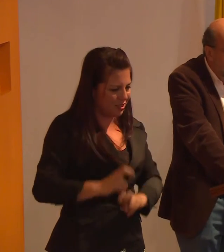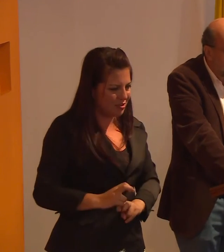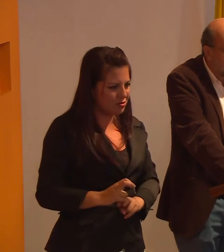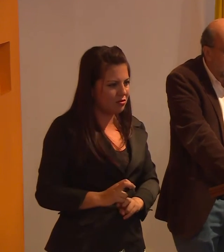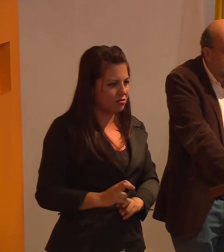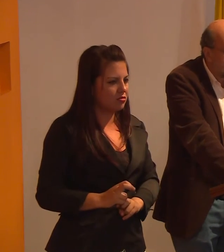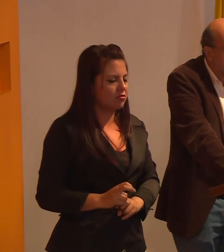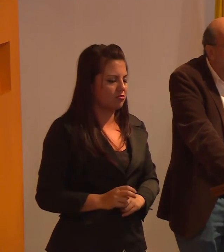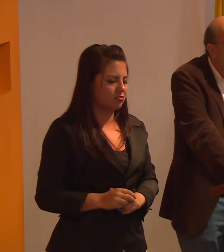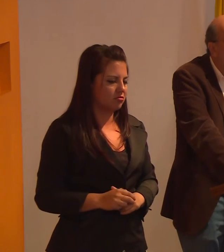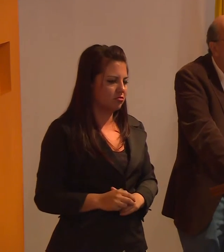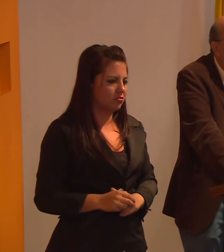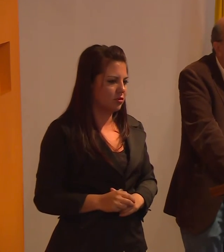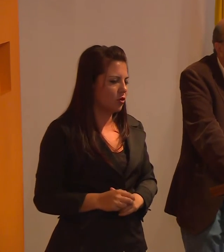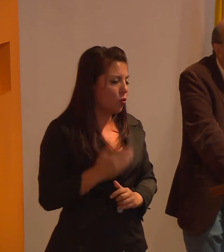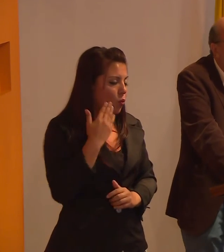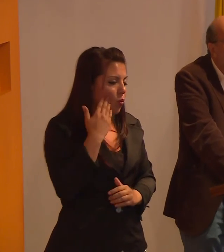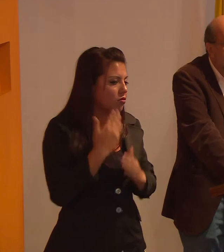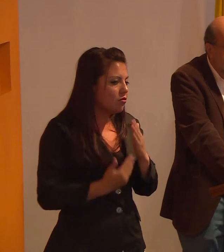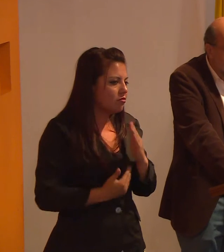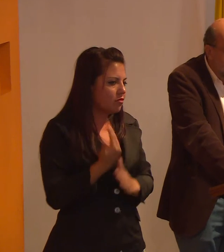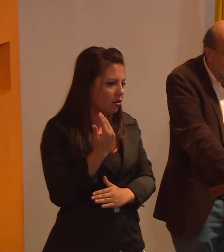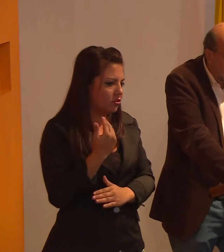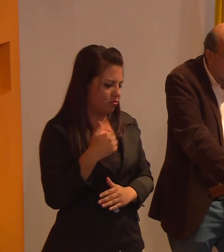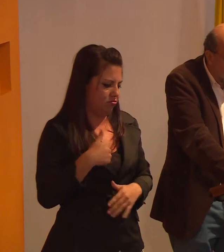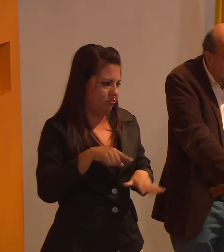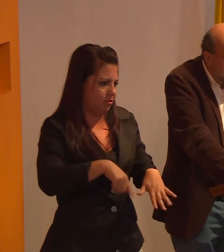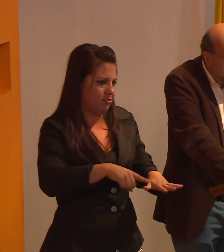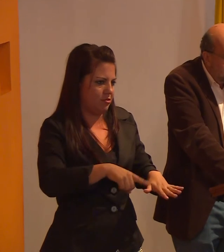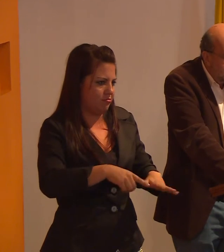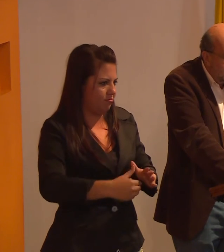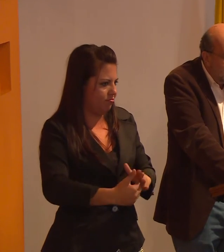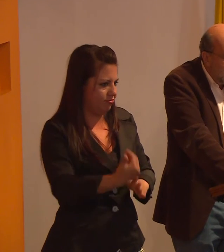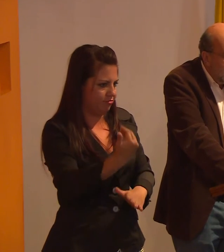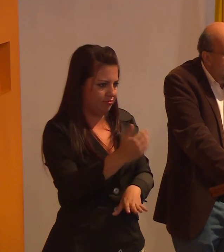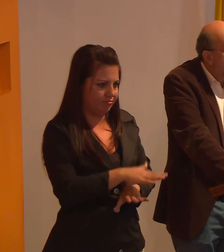en funcionamiento este semestre.